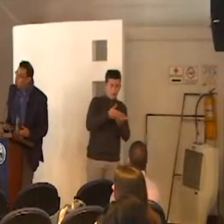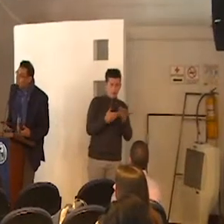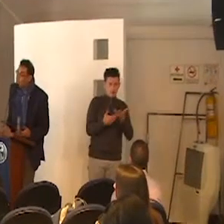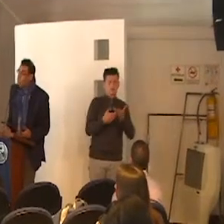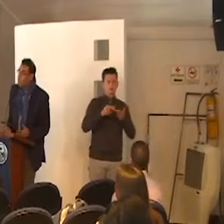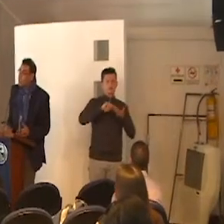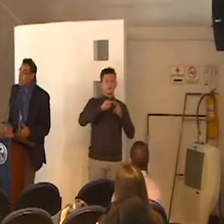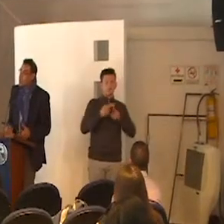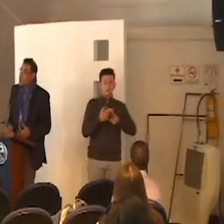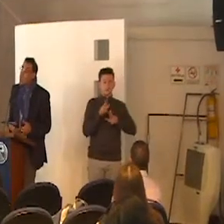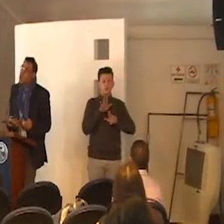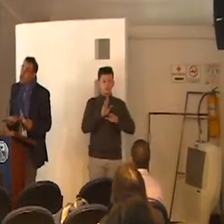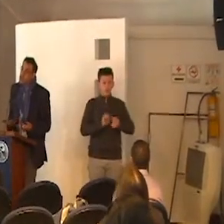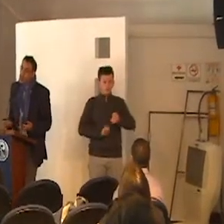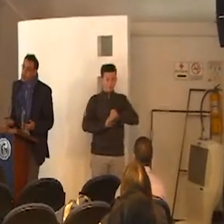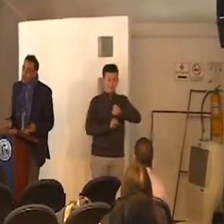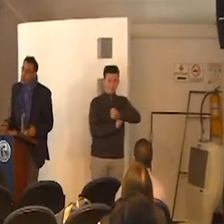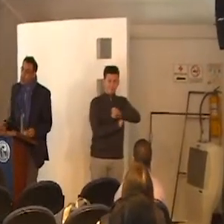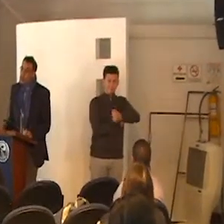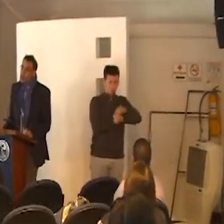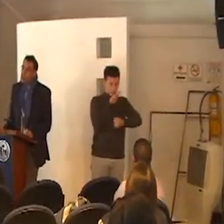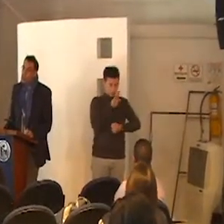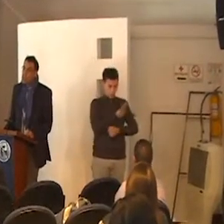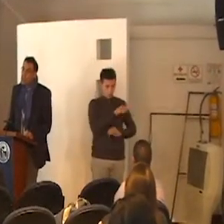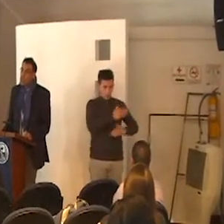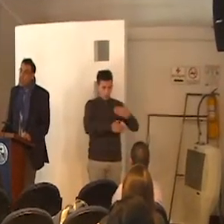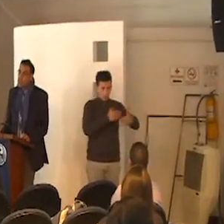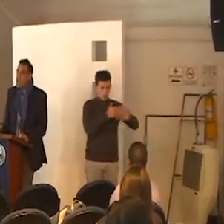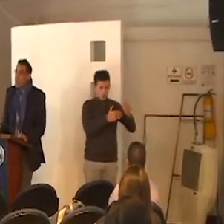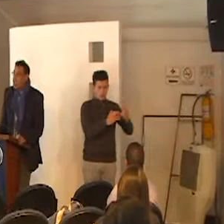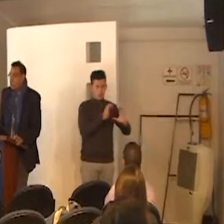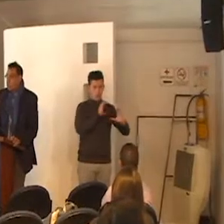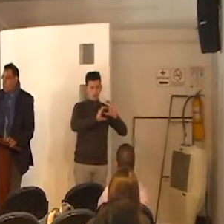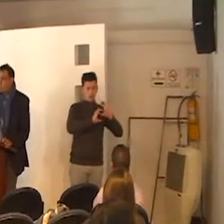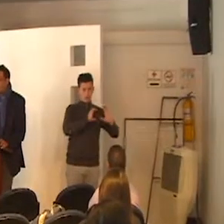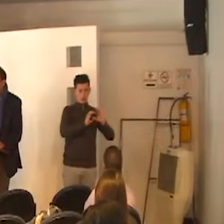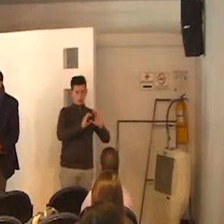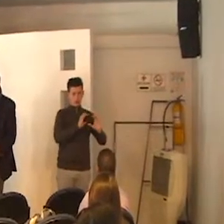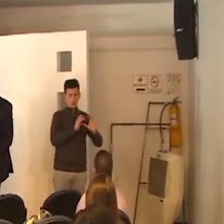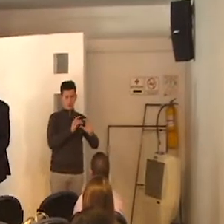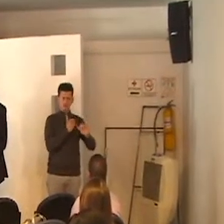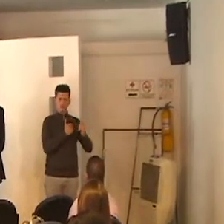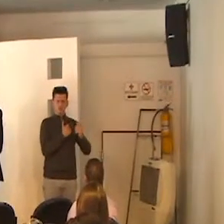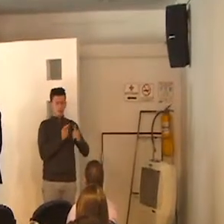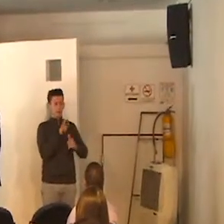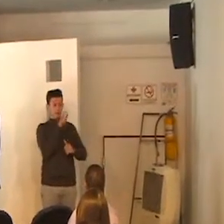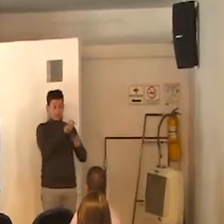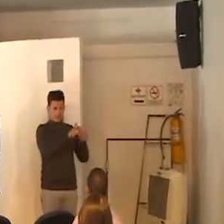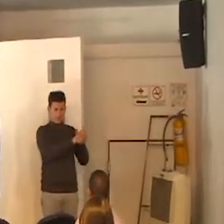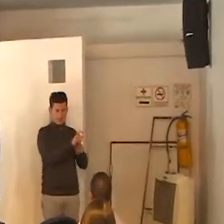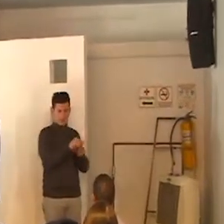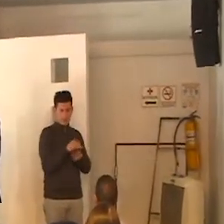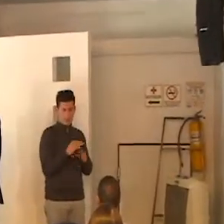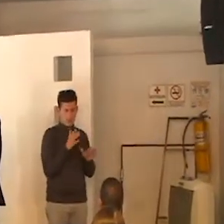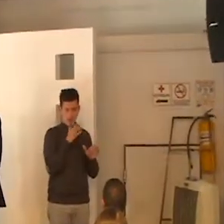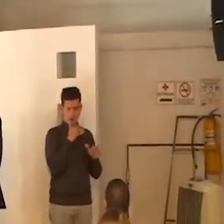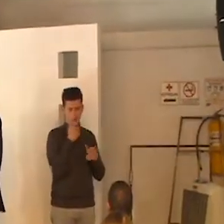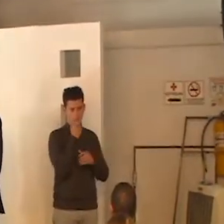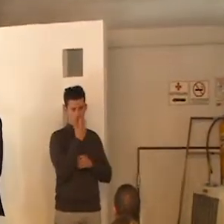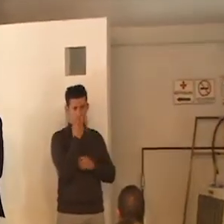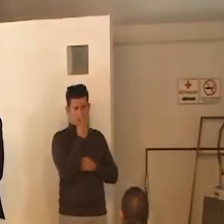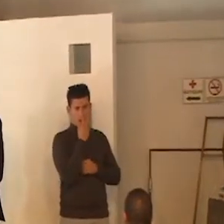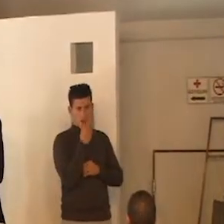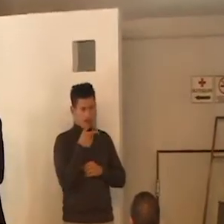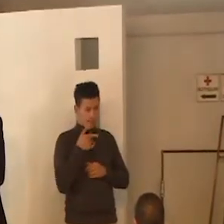de fortalecer esos procesos de comunicación de aquellas personas que no tienen oralidad. Y esa